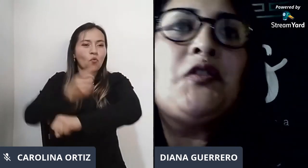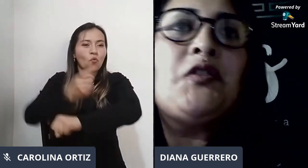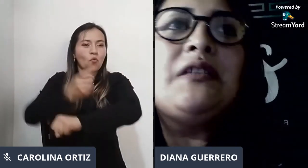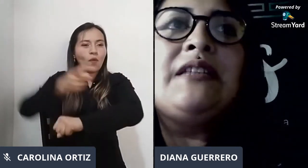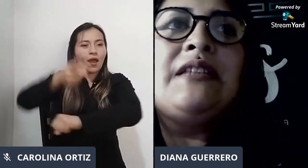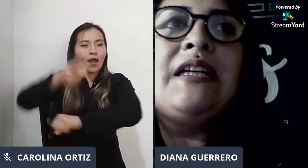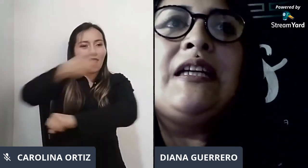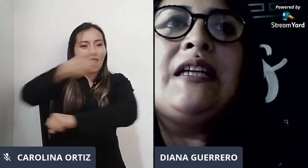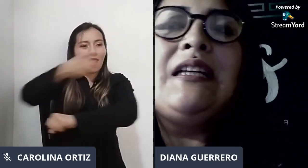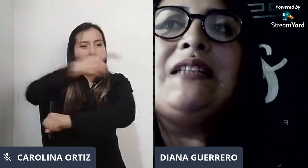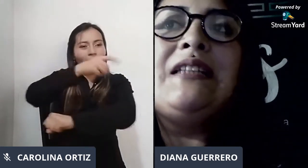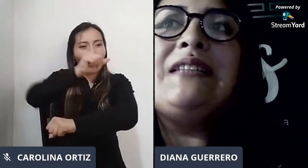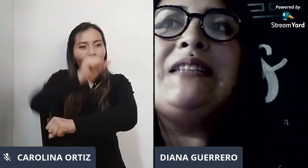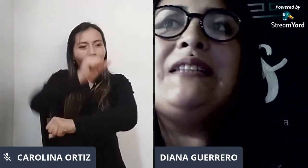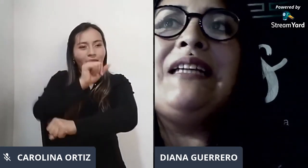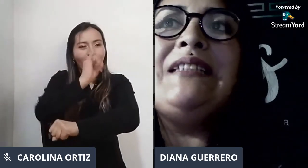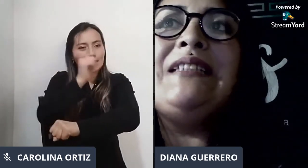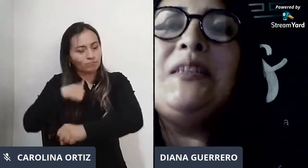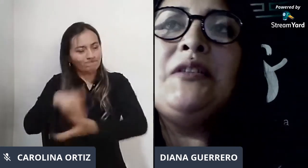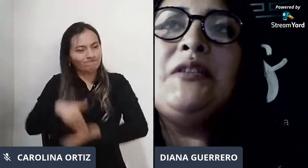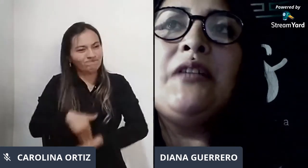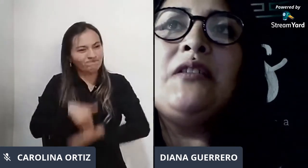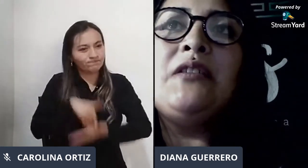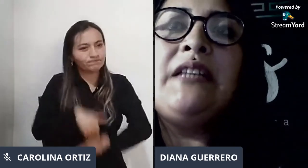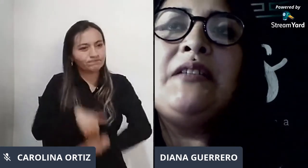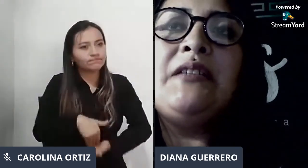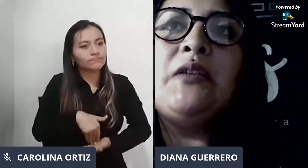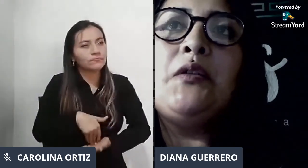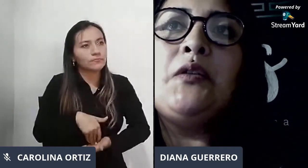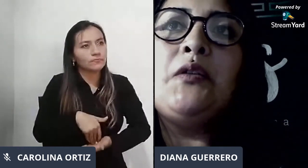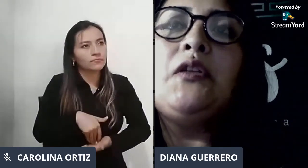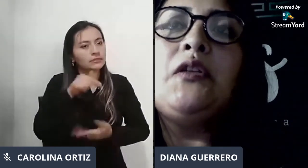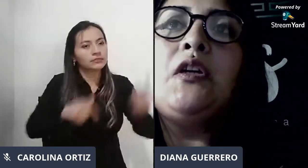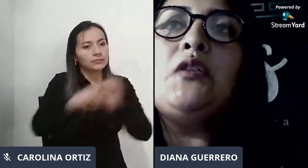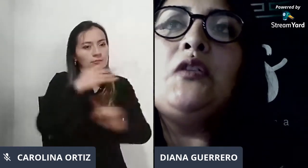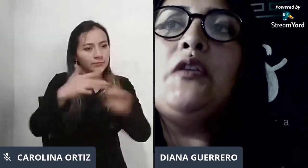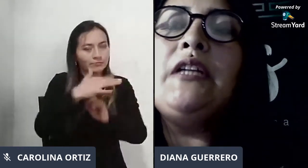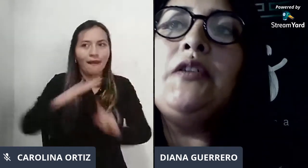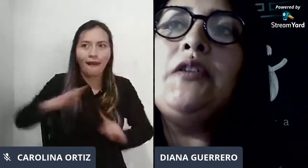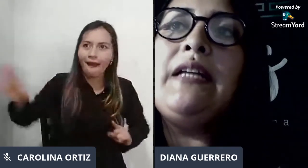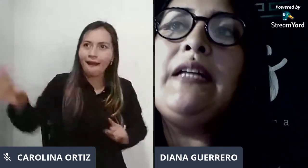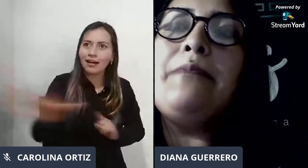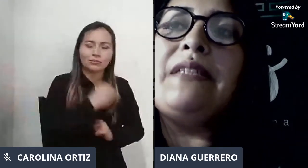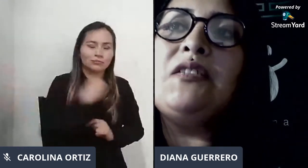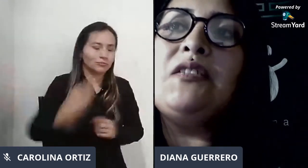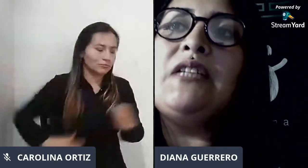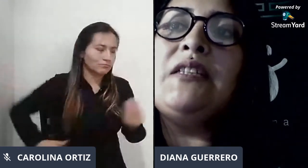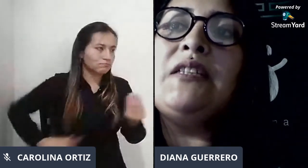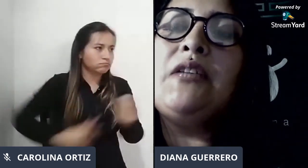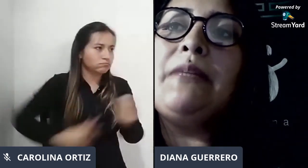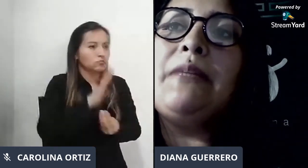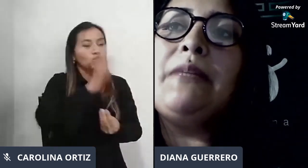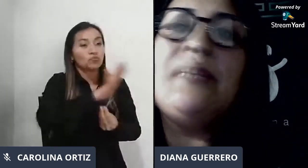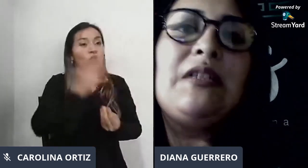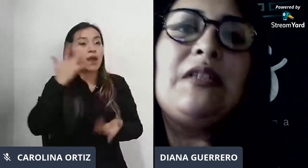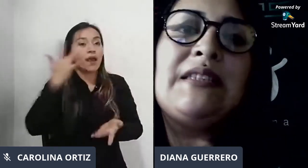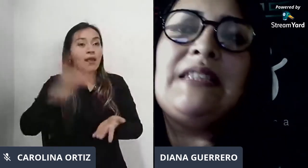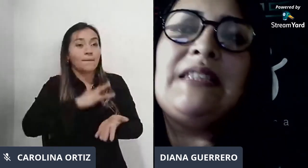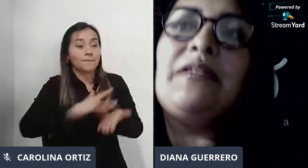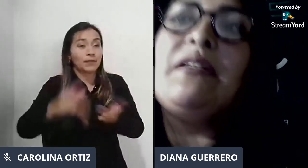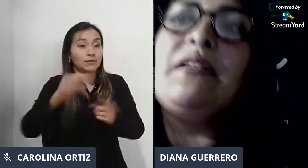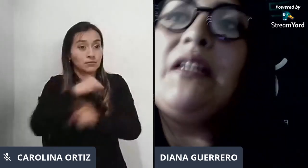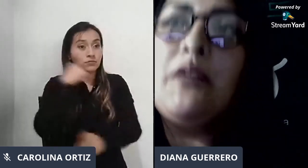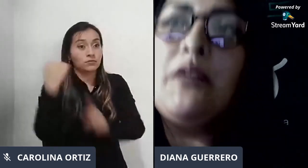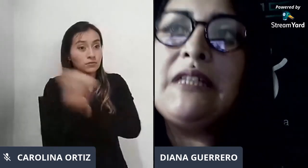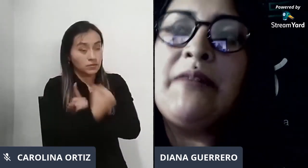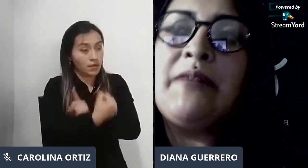yo, desde esa situación que nos atravesó a todos. No solo el hecho de la limpieza social, sino también de las violencias que se